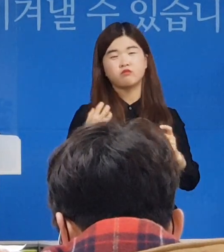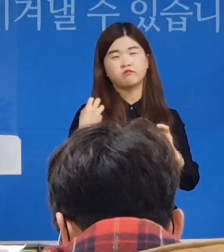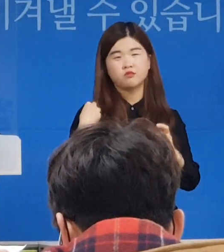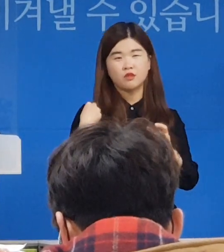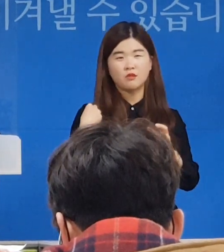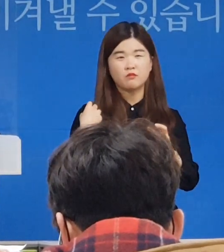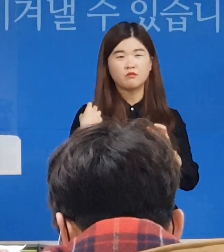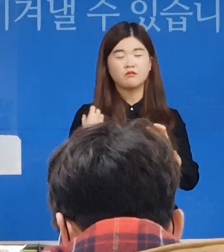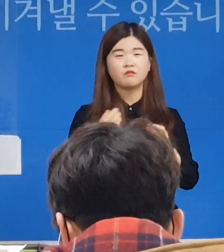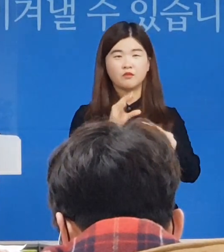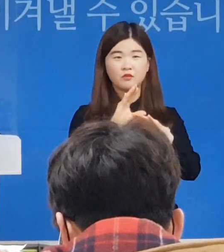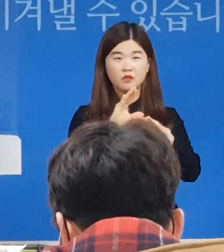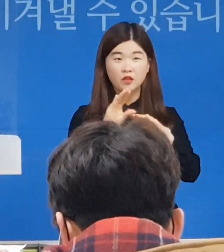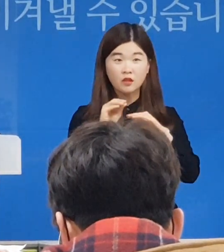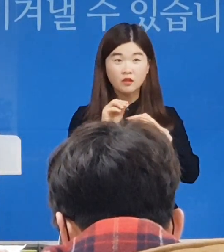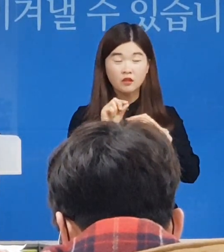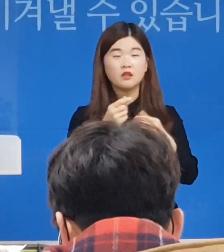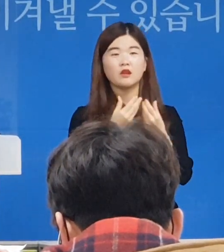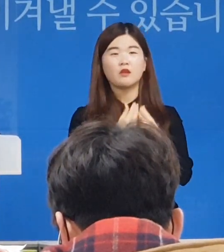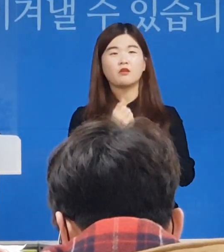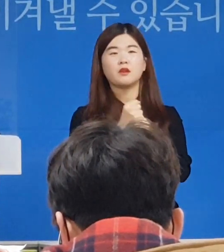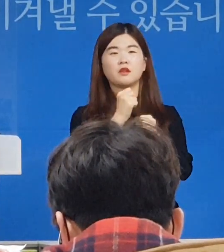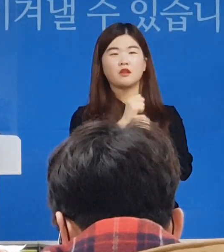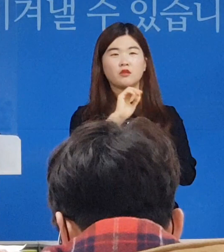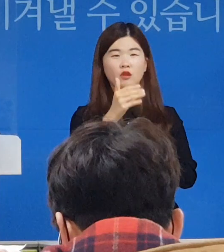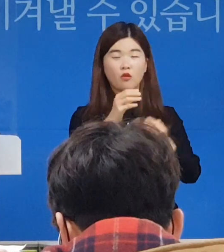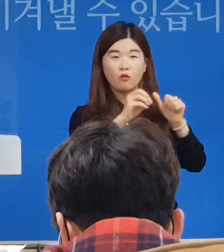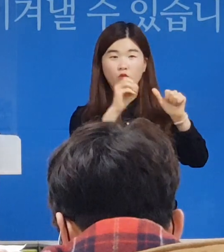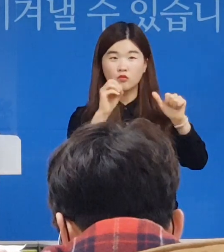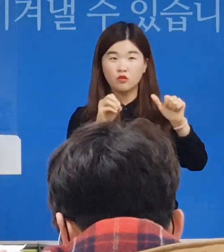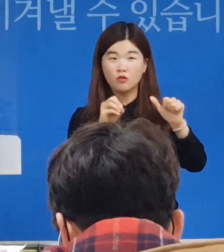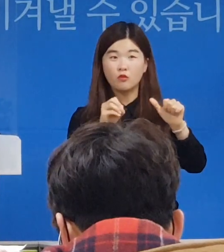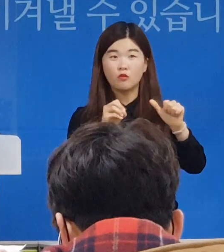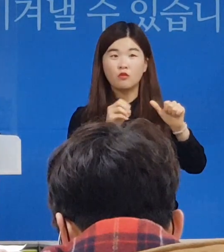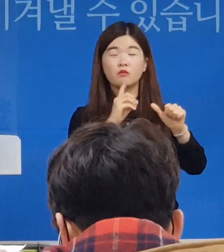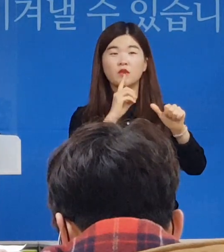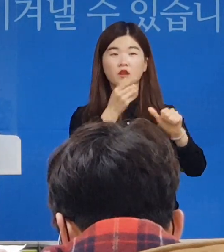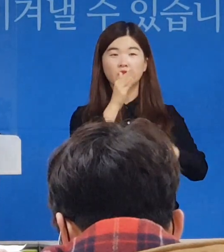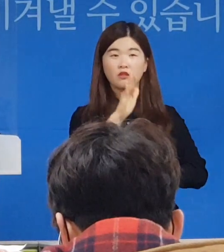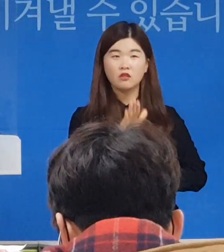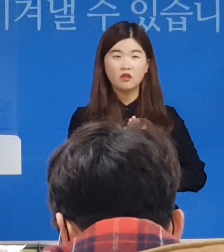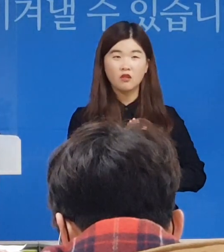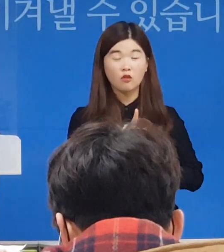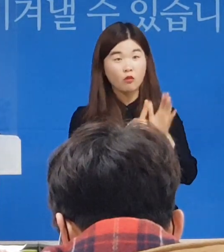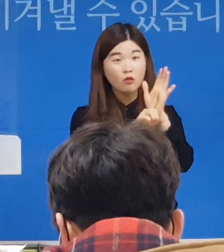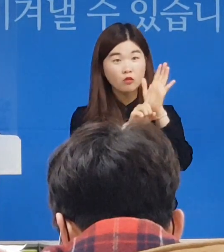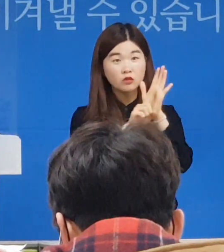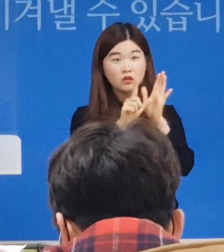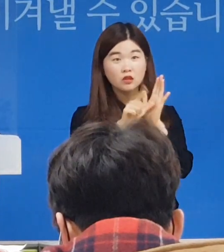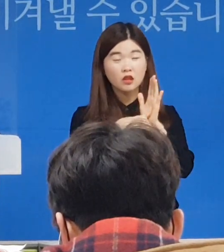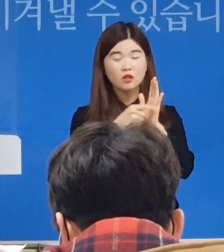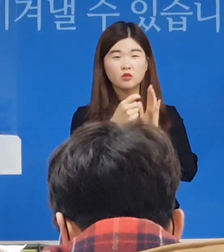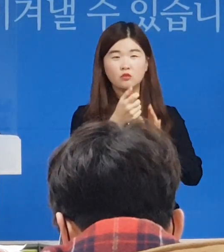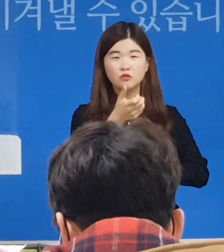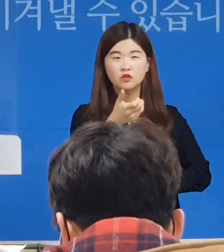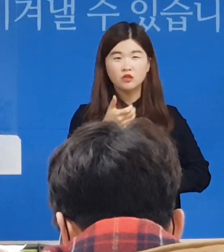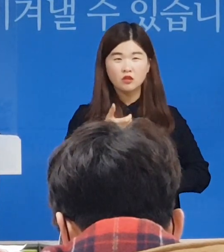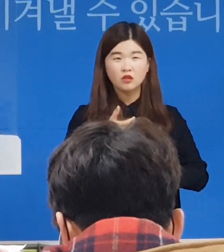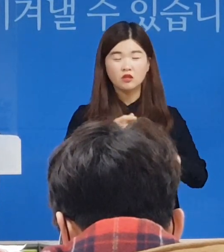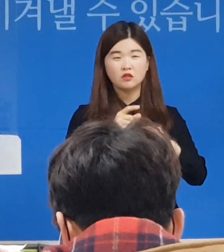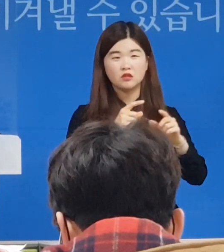그 분담금 조항은 법상으로는 이제 5%를 부담하는 걸 원칙으로 했는데 고시에다가 이제 종전에